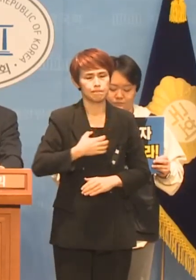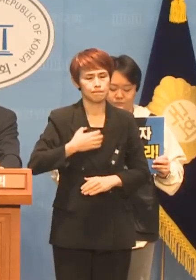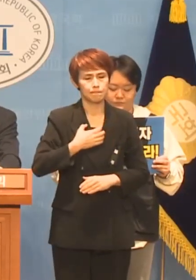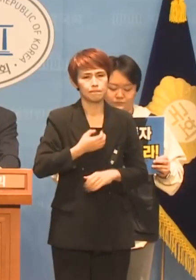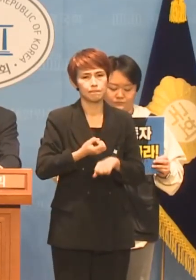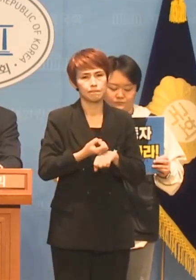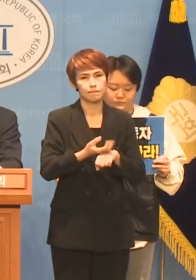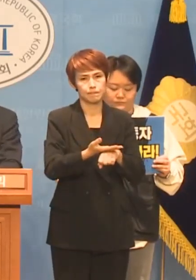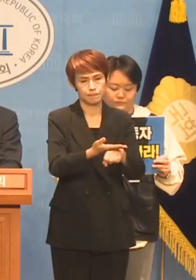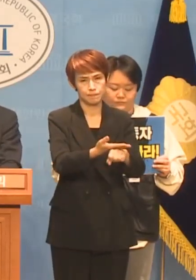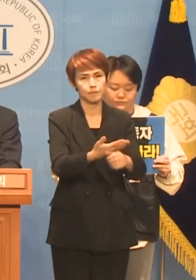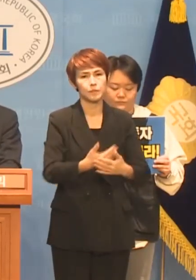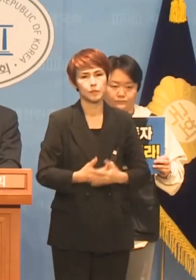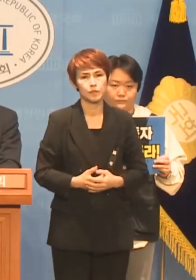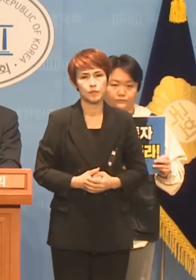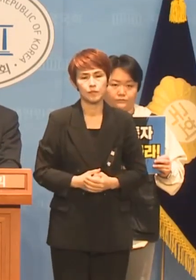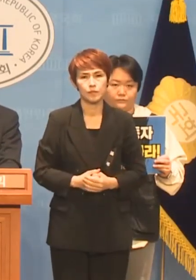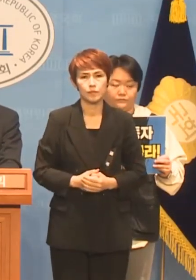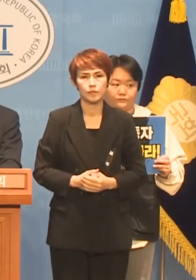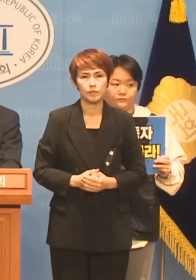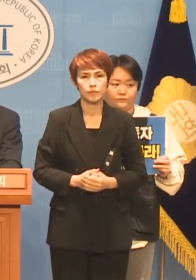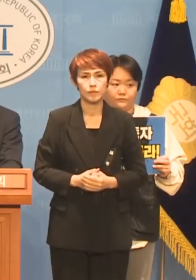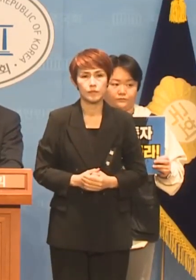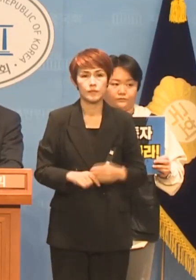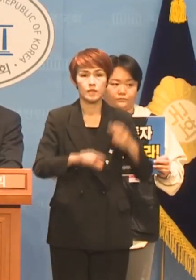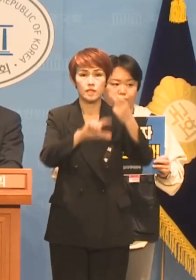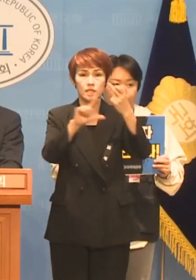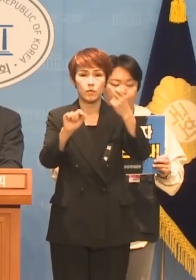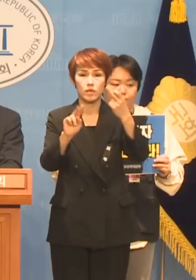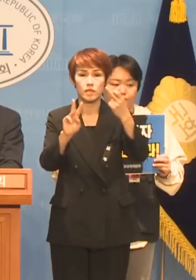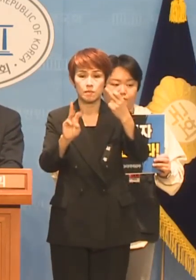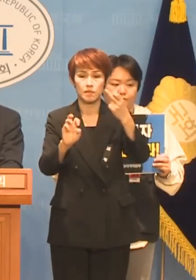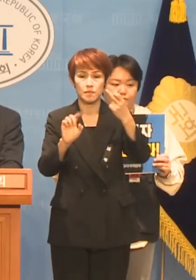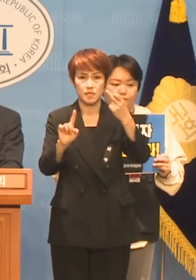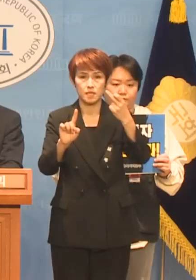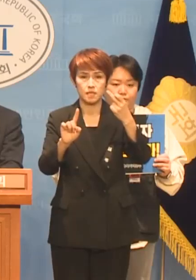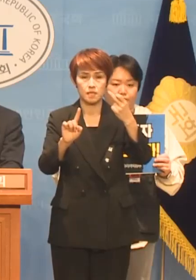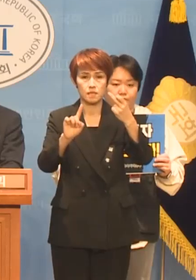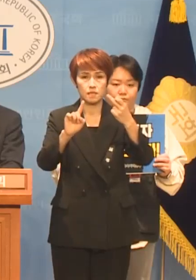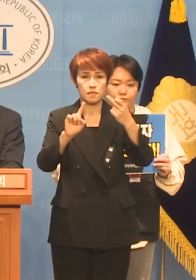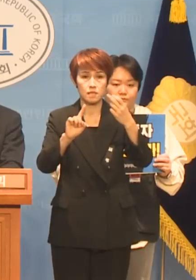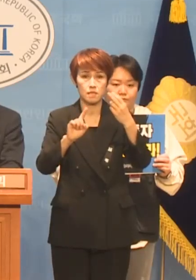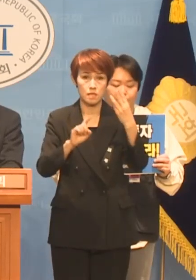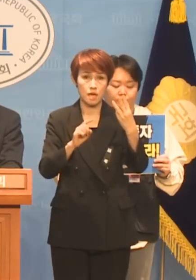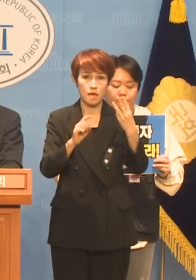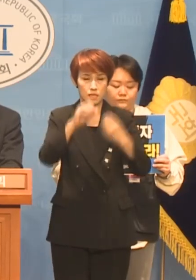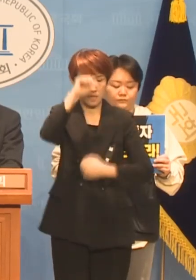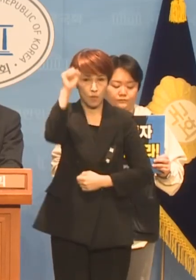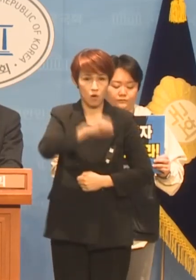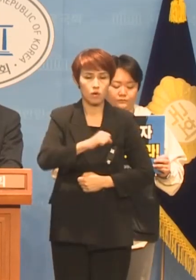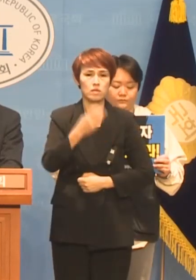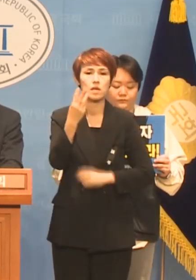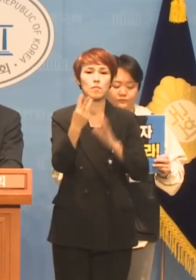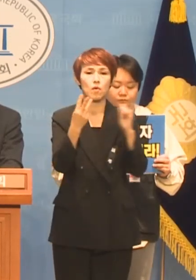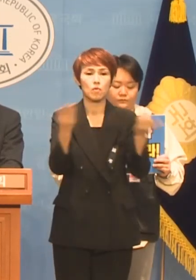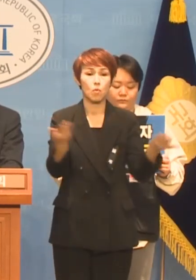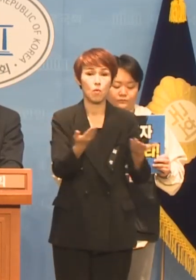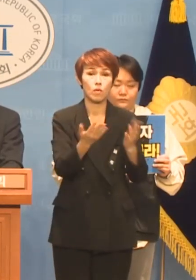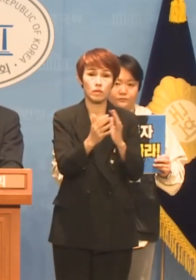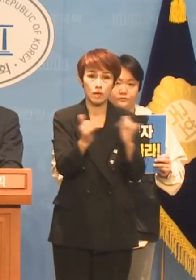마음을 전합니다. 12월 30일 새벽 3명의 화물운송 노동자들이